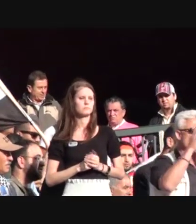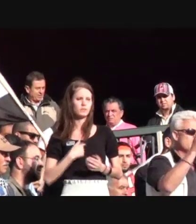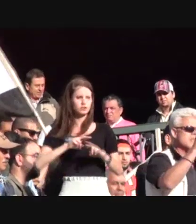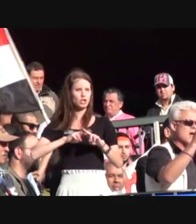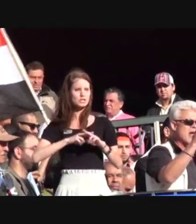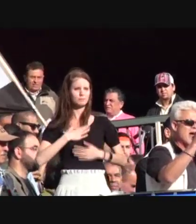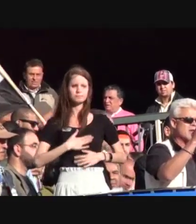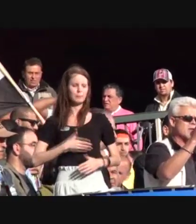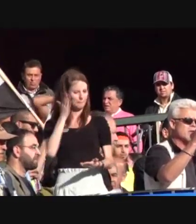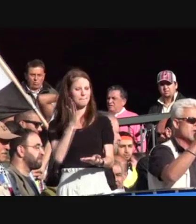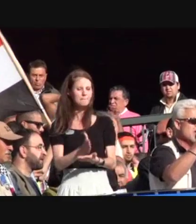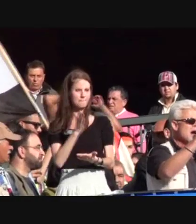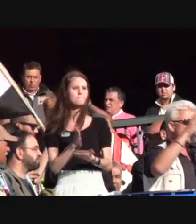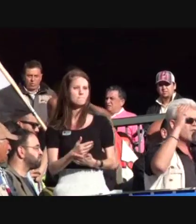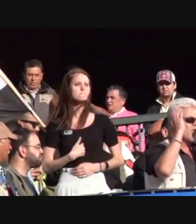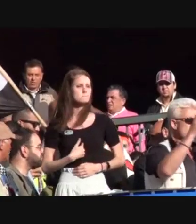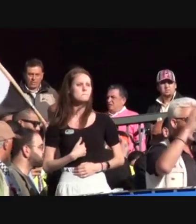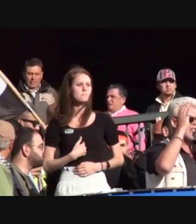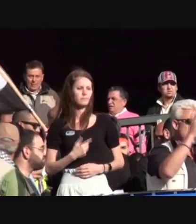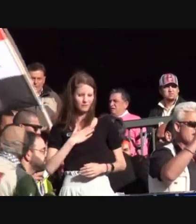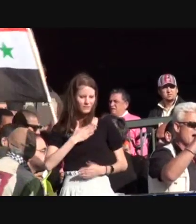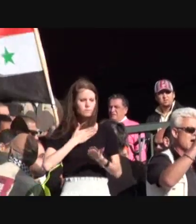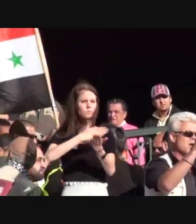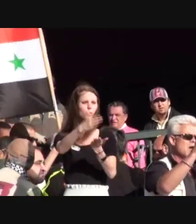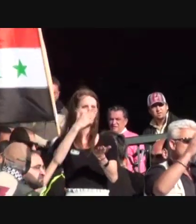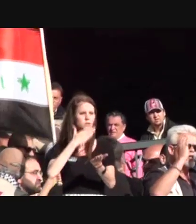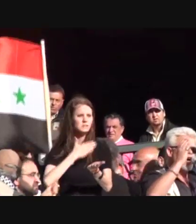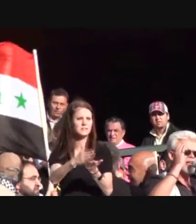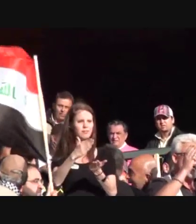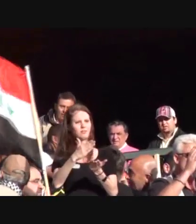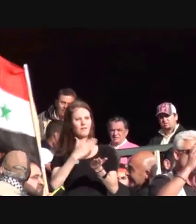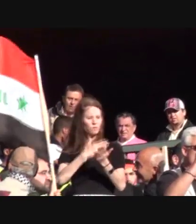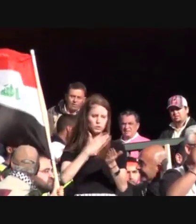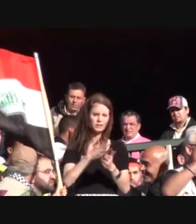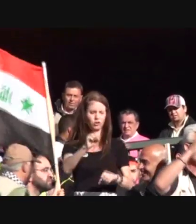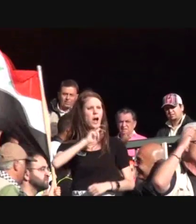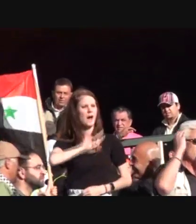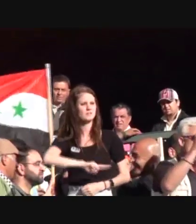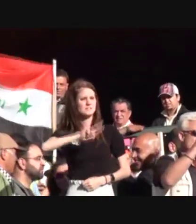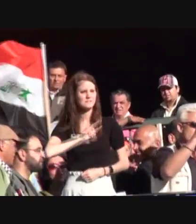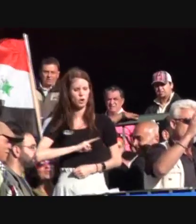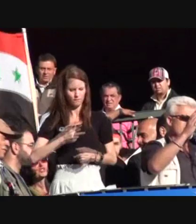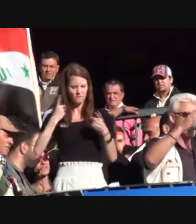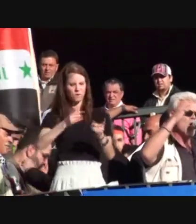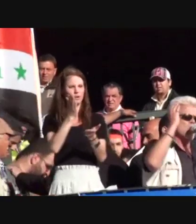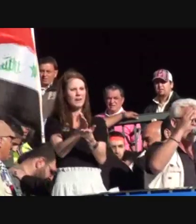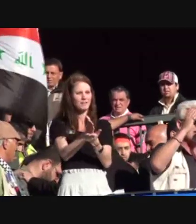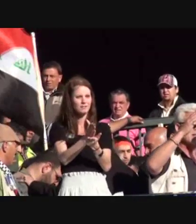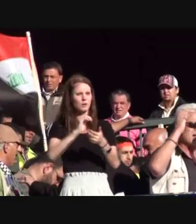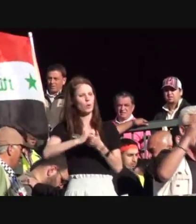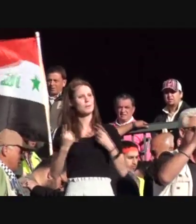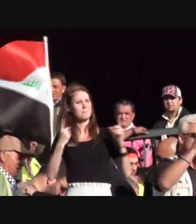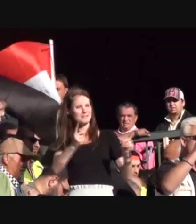en beslutsamhet att fortsätta ta det ansvar för folkrätten